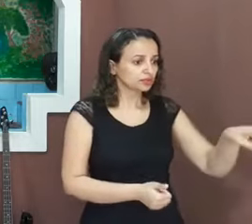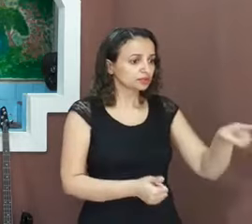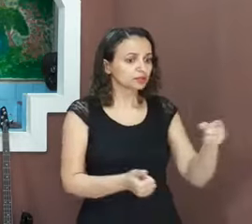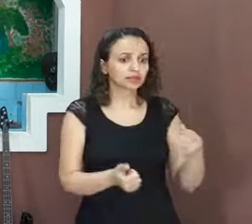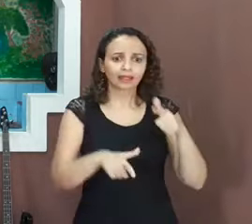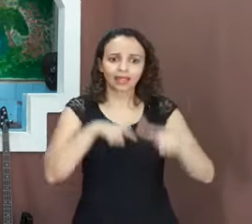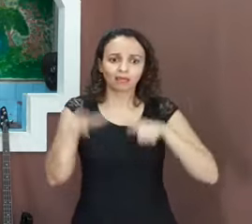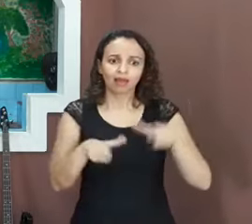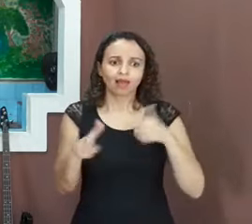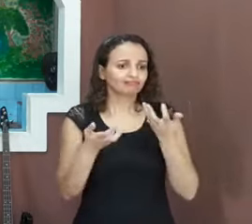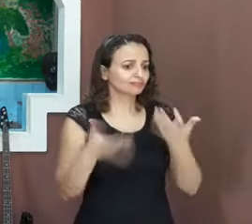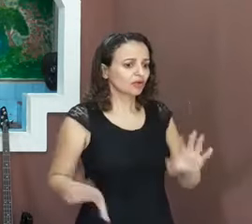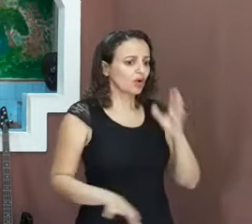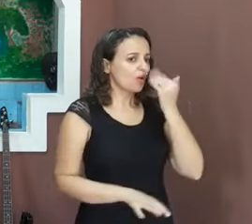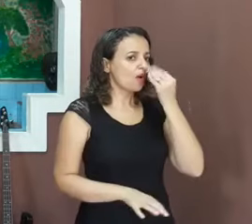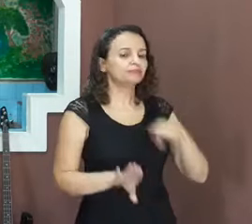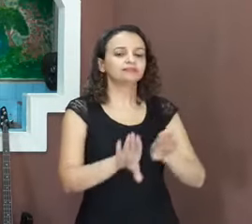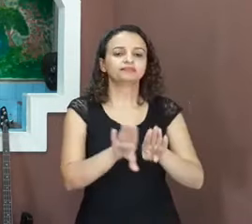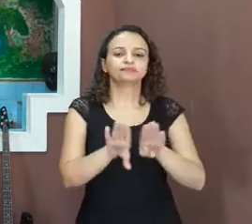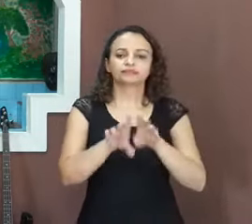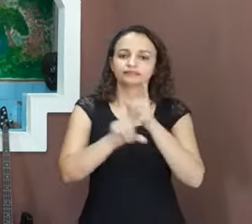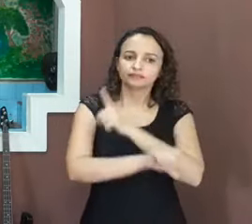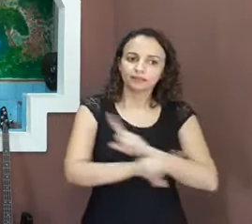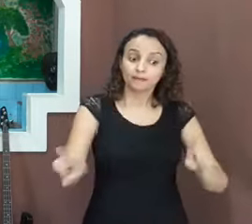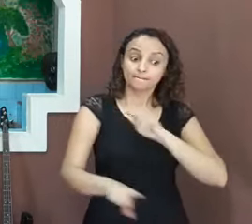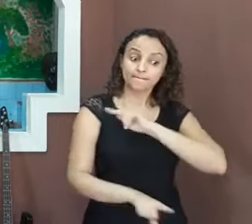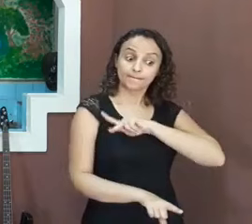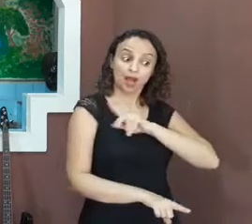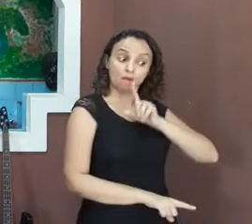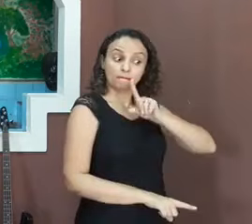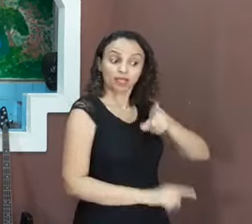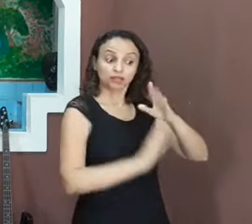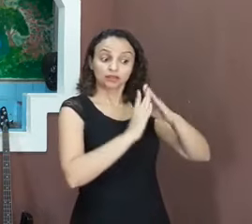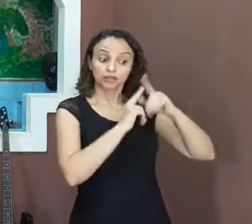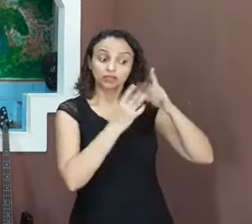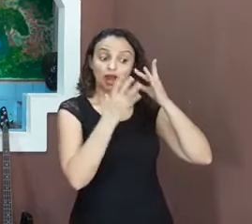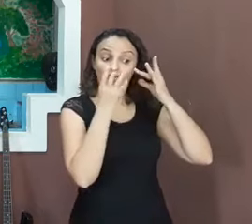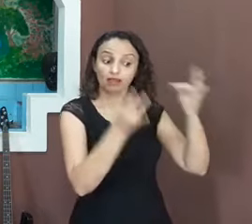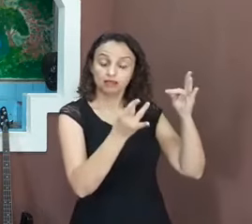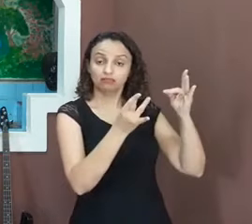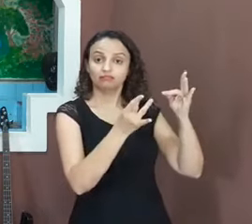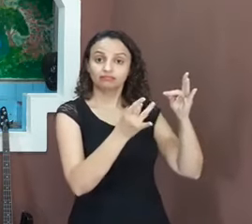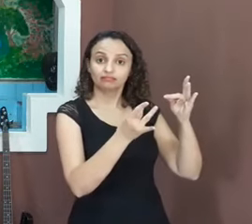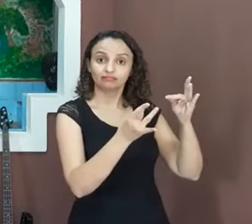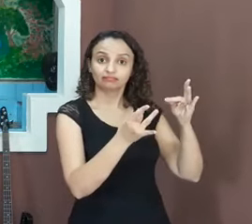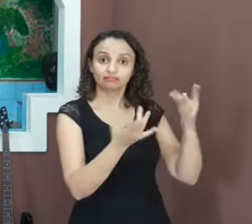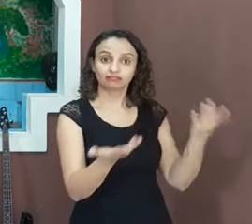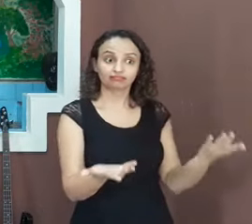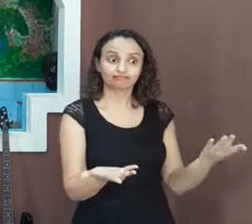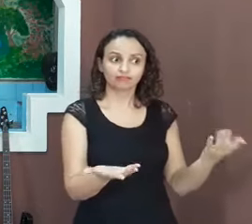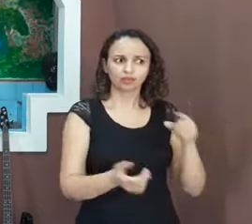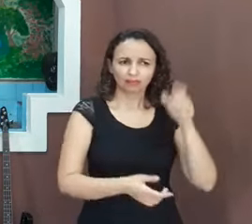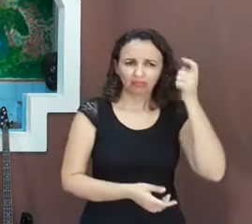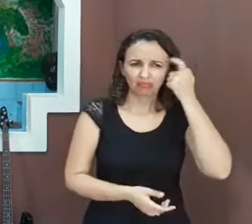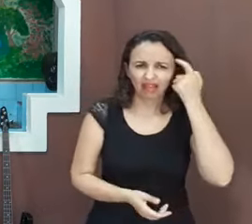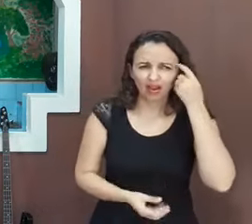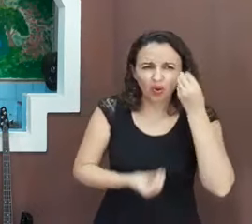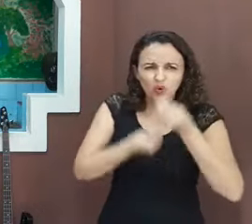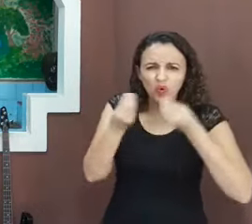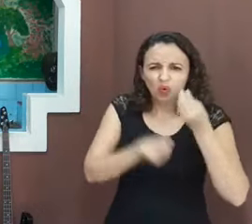não coma. Paulo ordenou a igreja. Você já pensou Paulo fazendo isso do jeito que ele era?